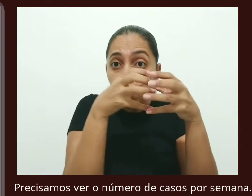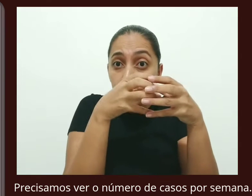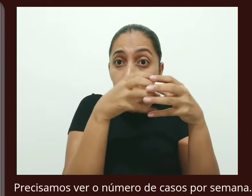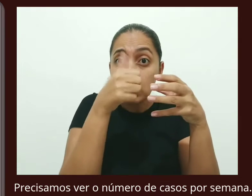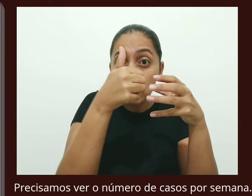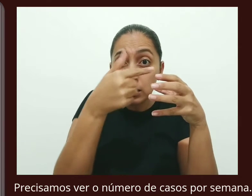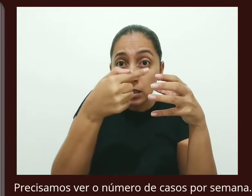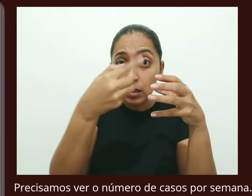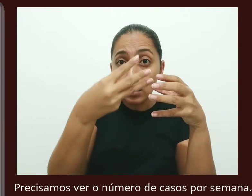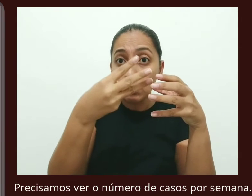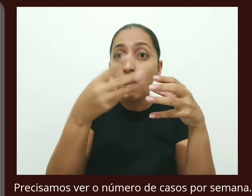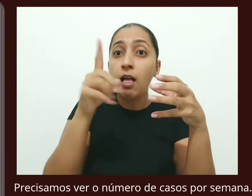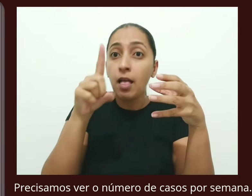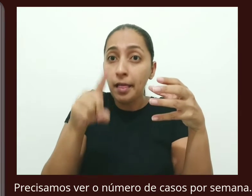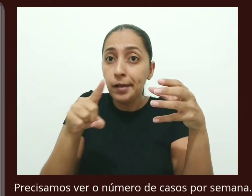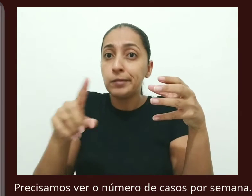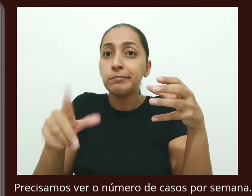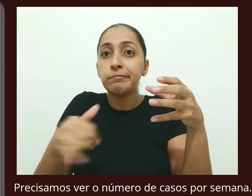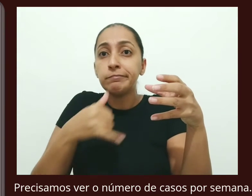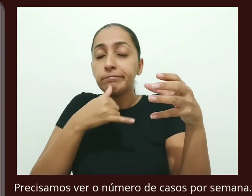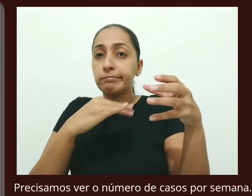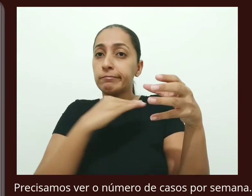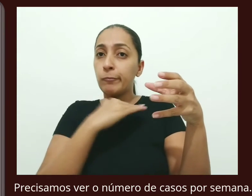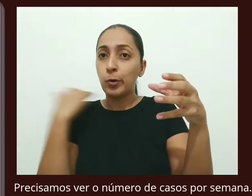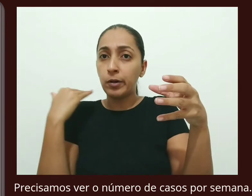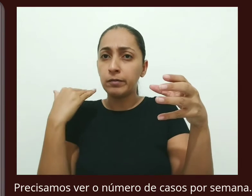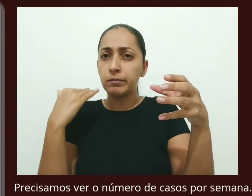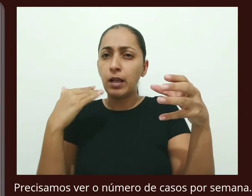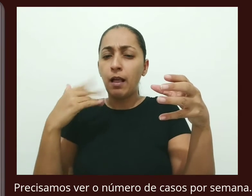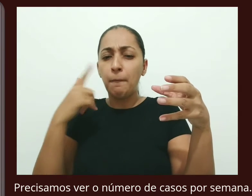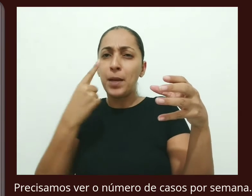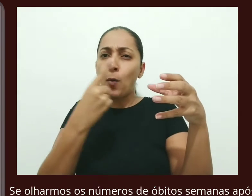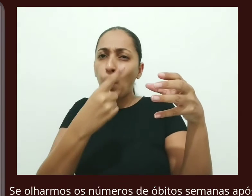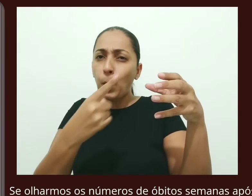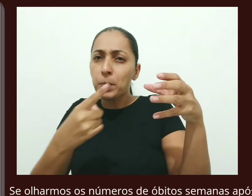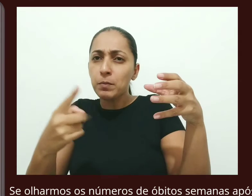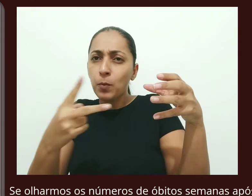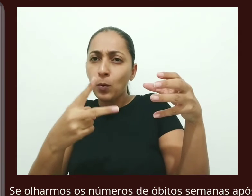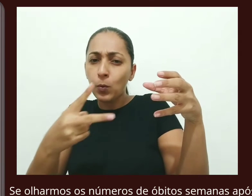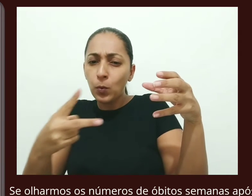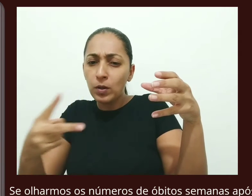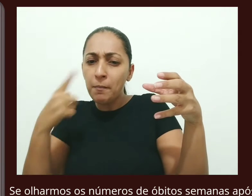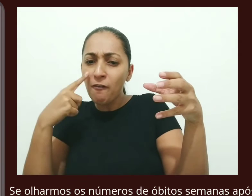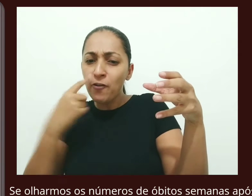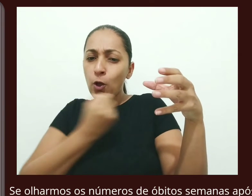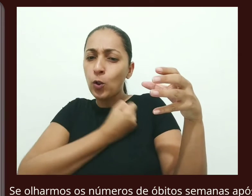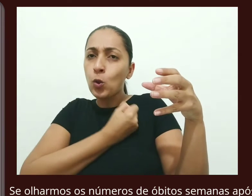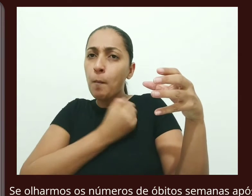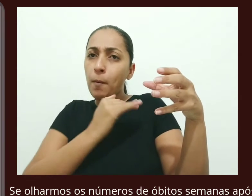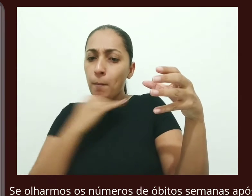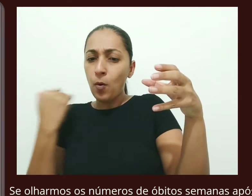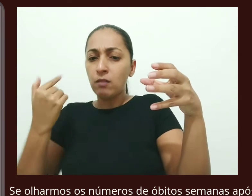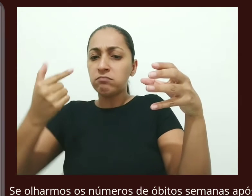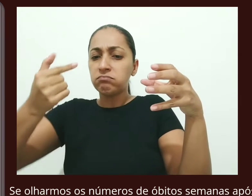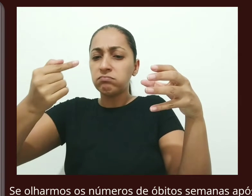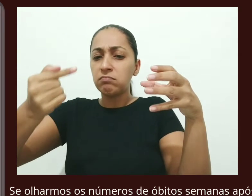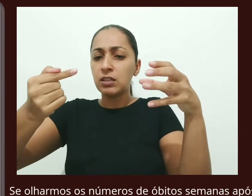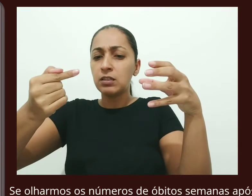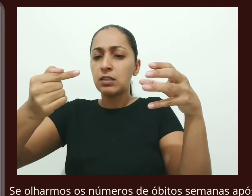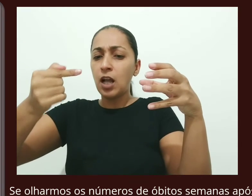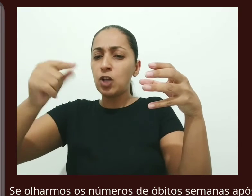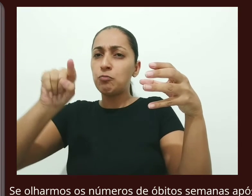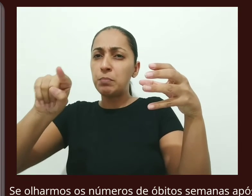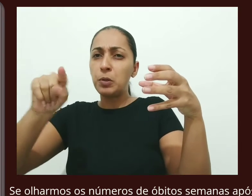Desses casos, infelizmente, 4% faleceram. Se olharmos os números de